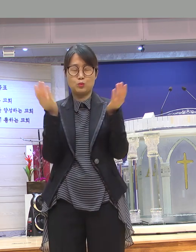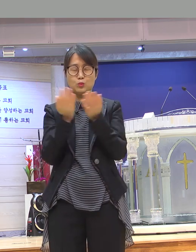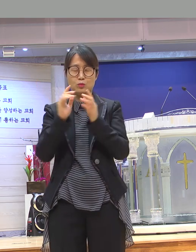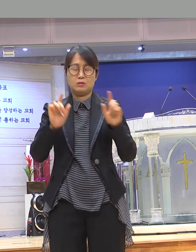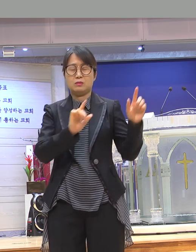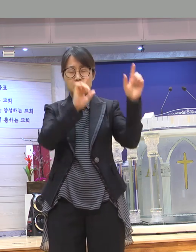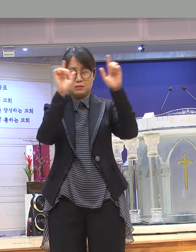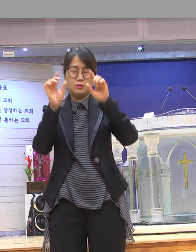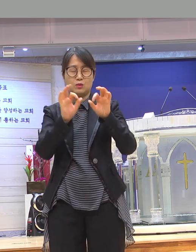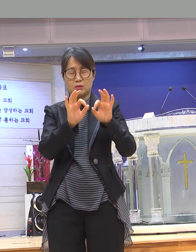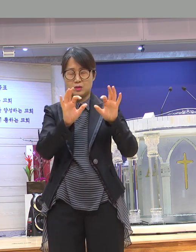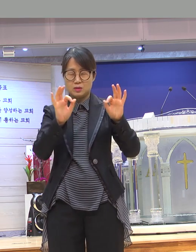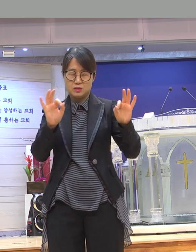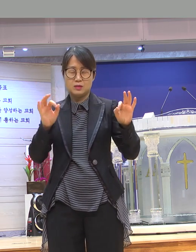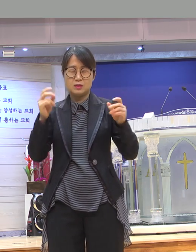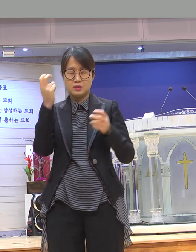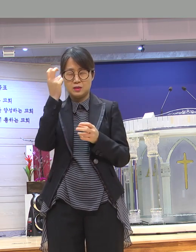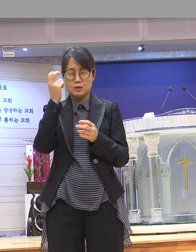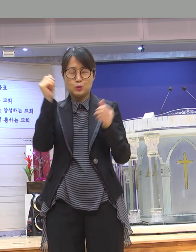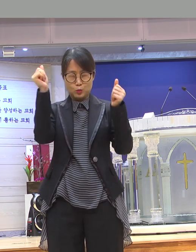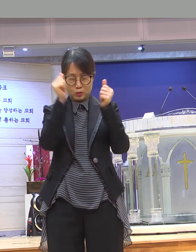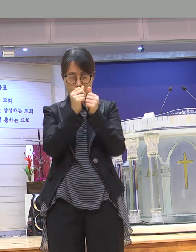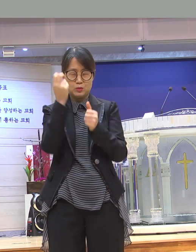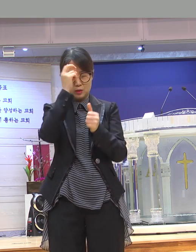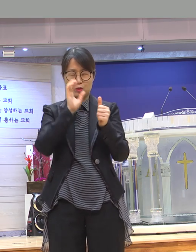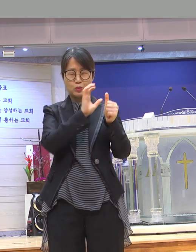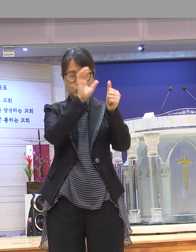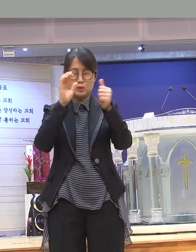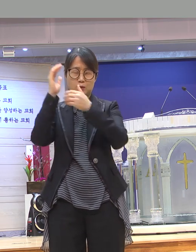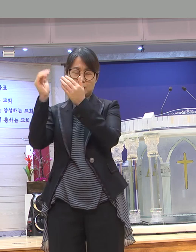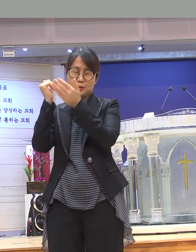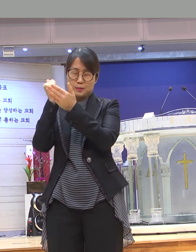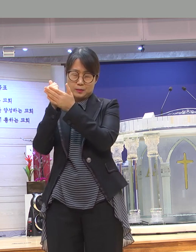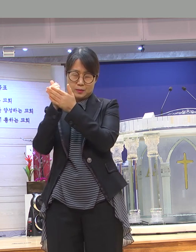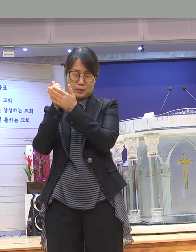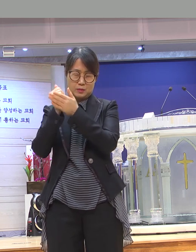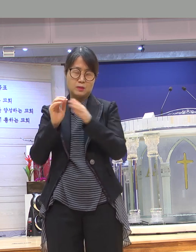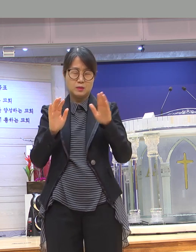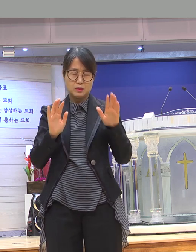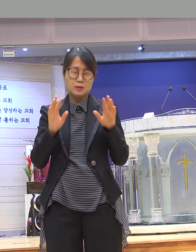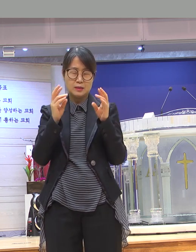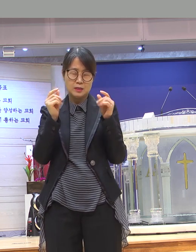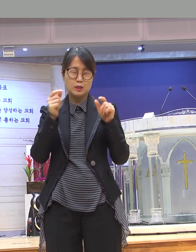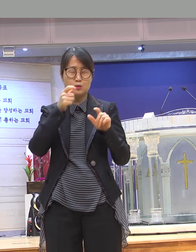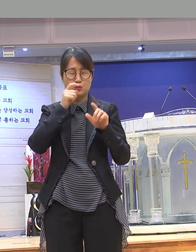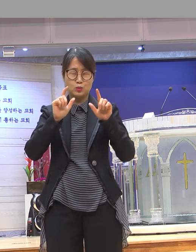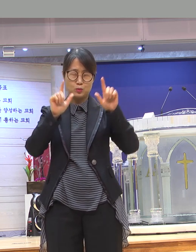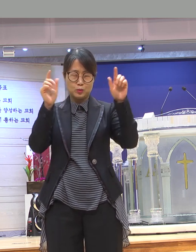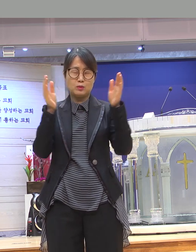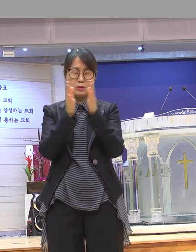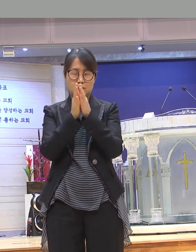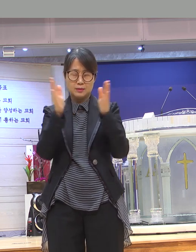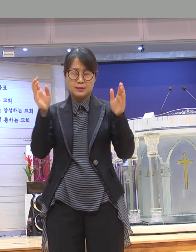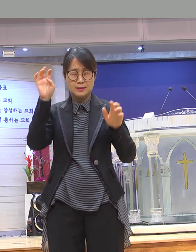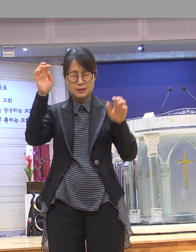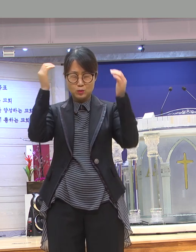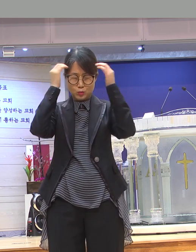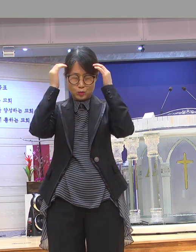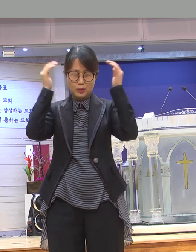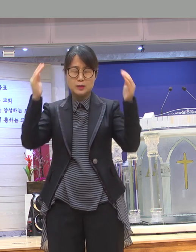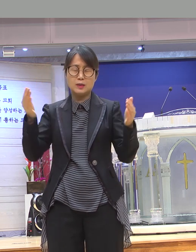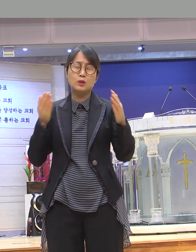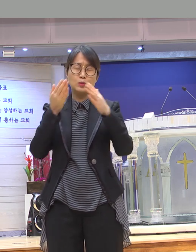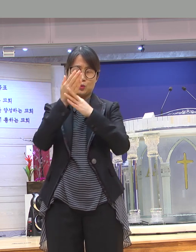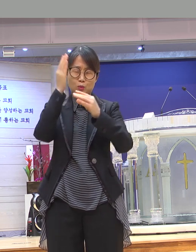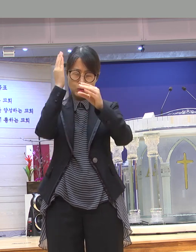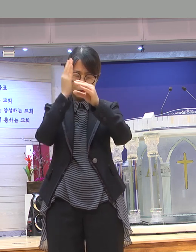우리 삶의 모든 순간마다 늘 동행하시고 지키시는 하나님 아버지, 저희는 지금 제 수요일부터 시작된